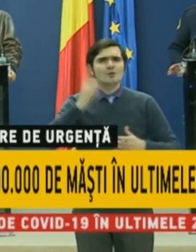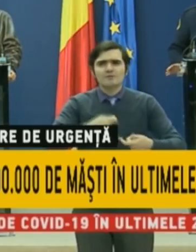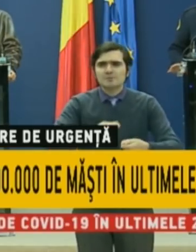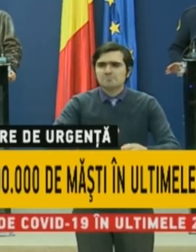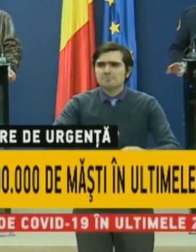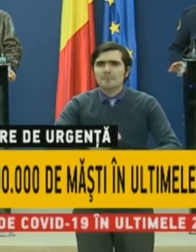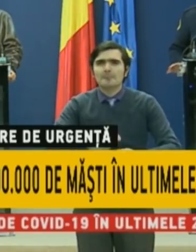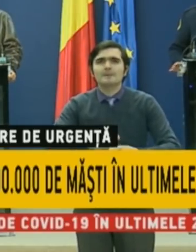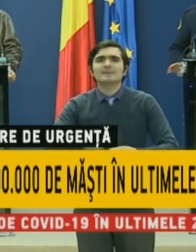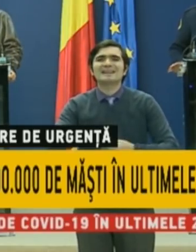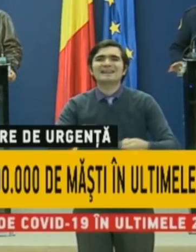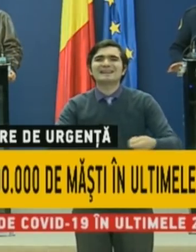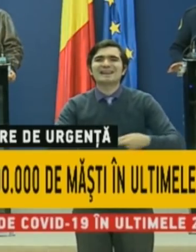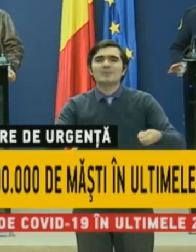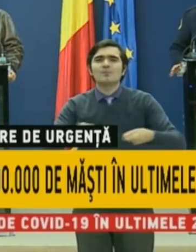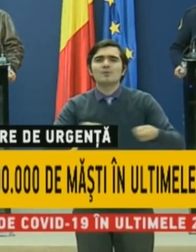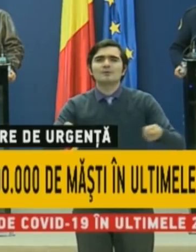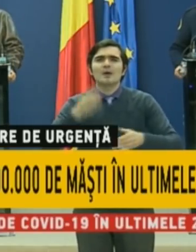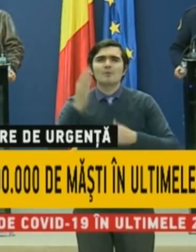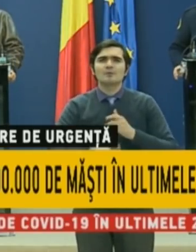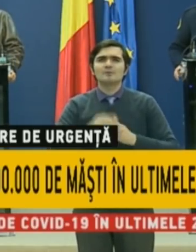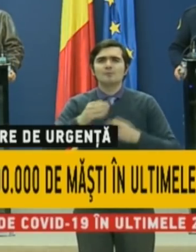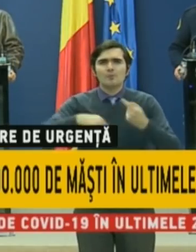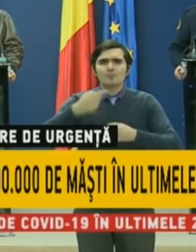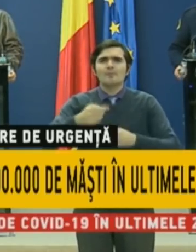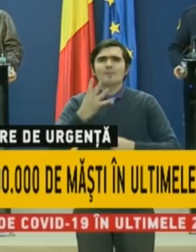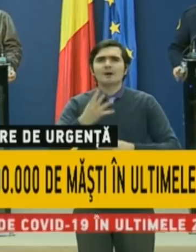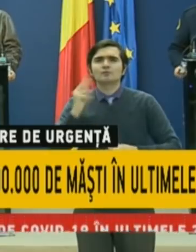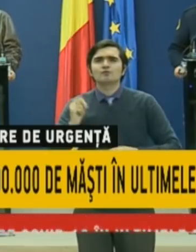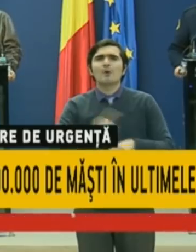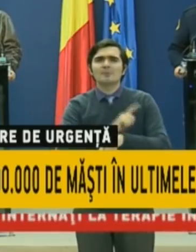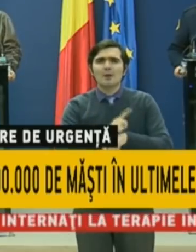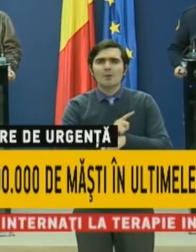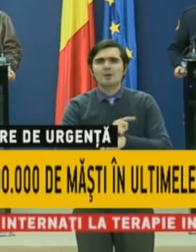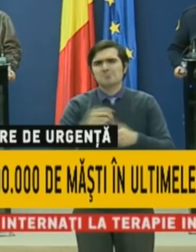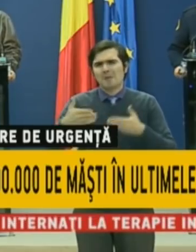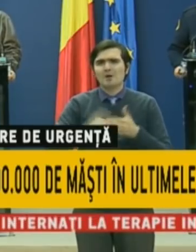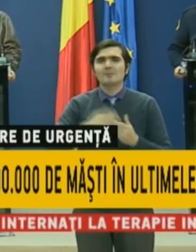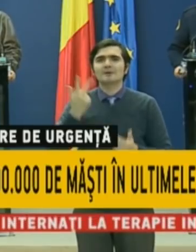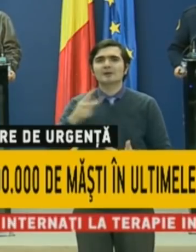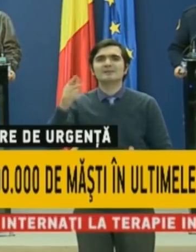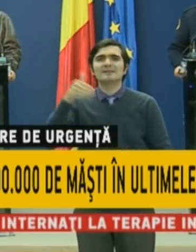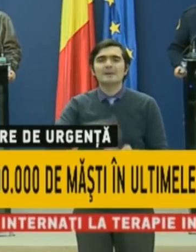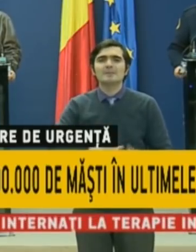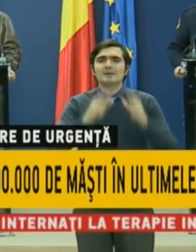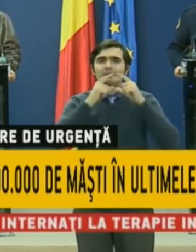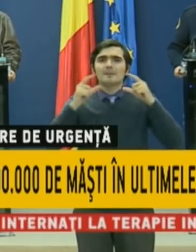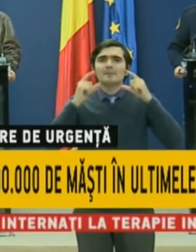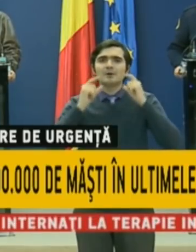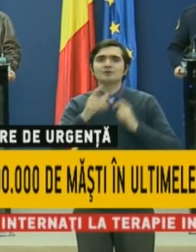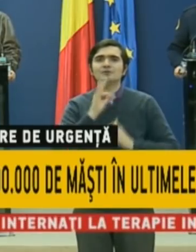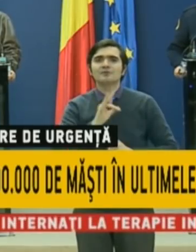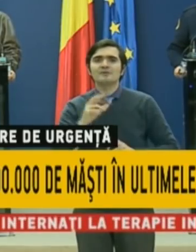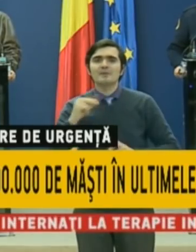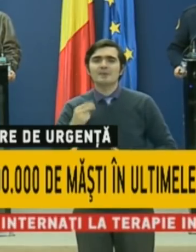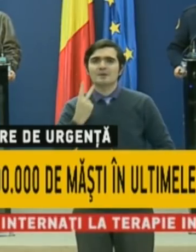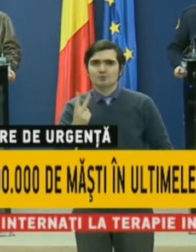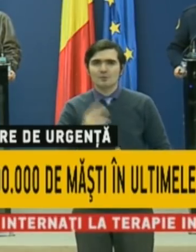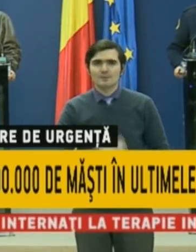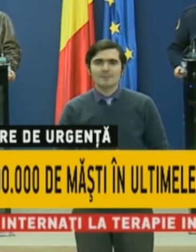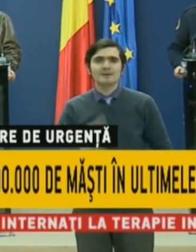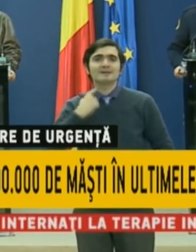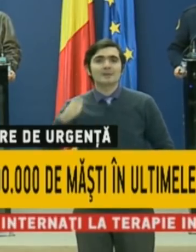în ultimele 48 de ore aproape de 300.000 de măști FFP2. Săptămâna